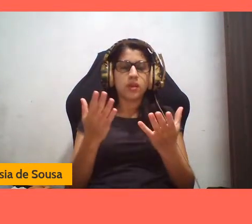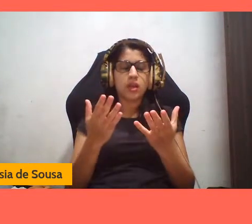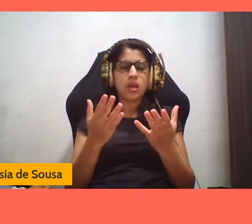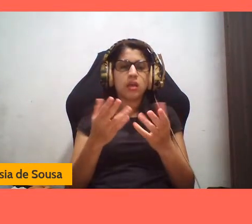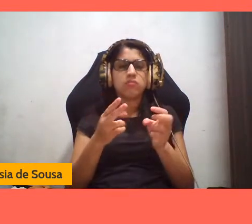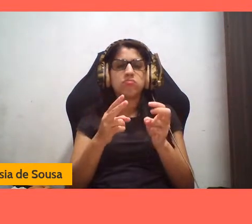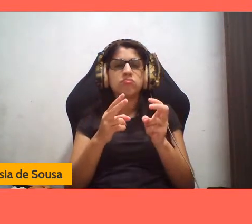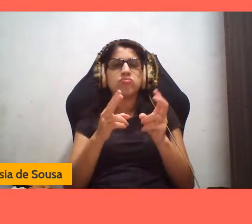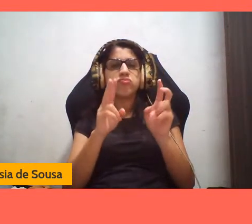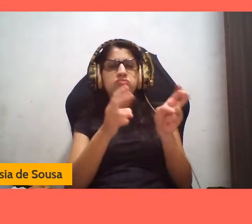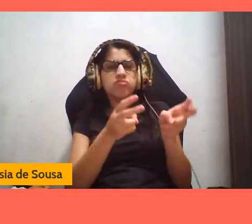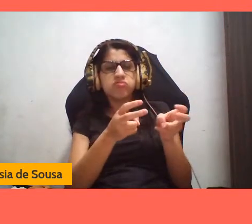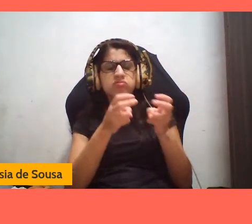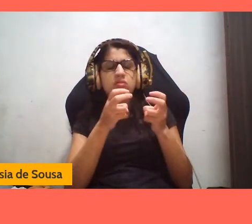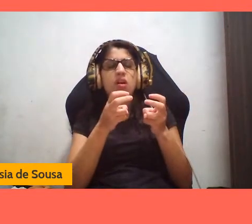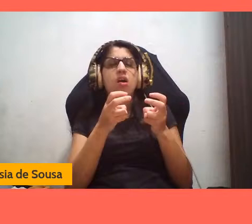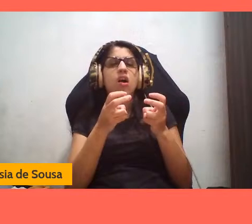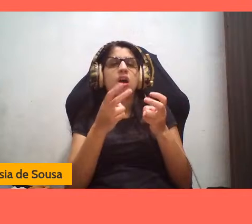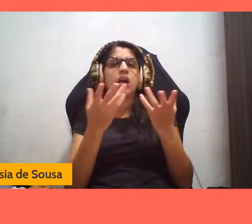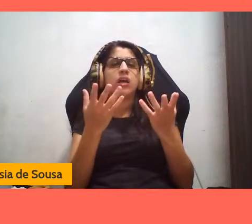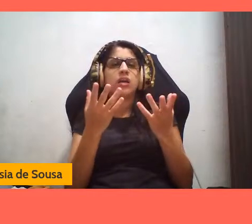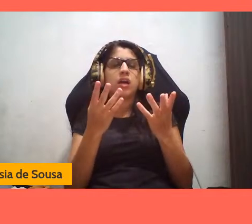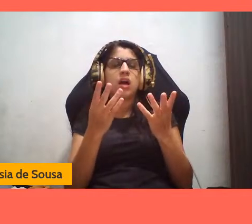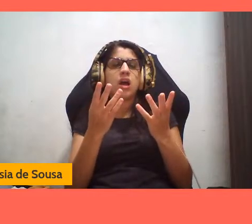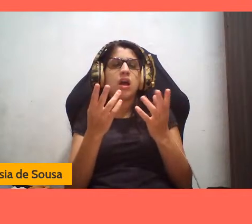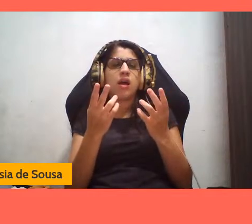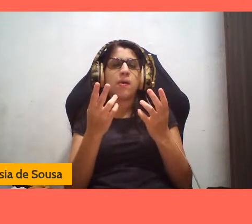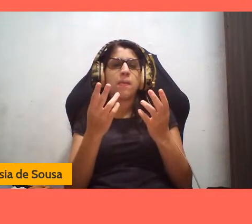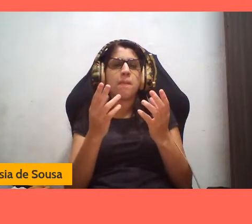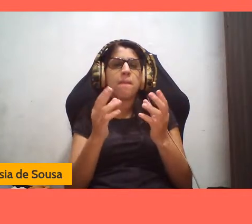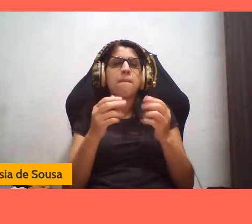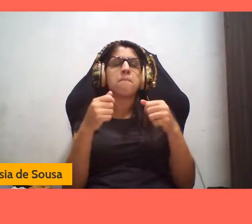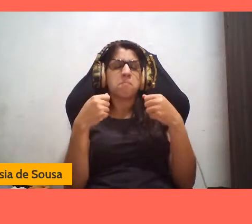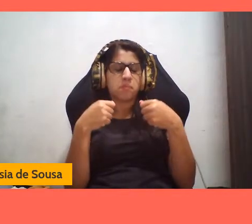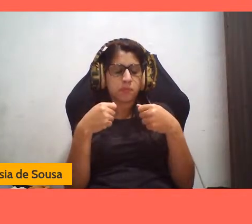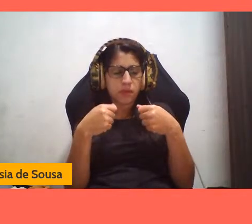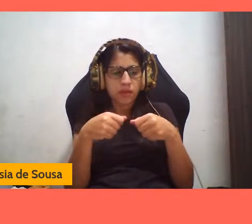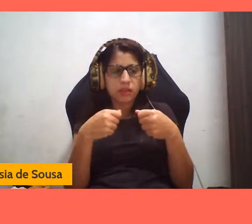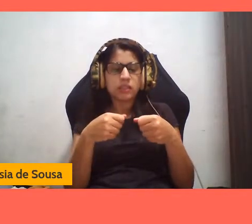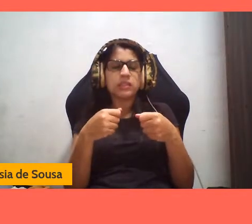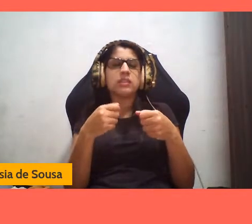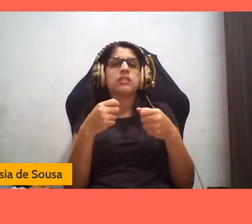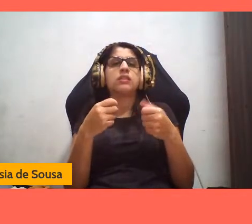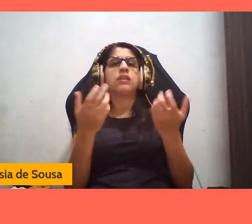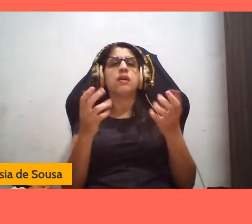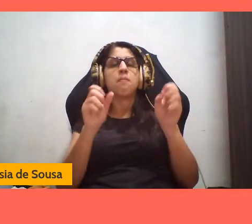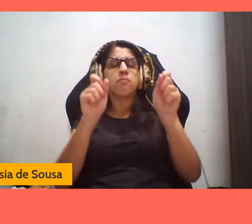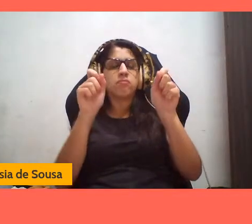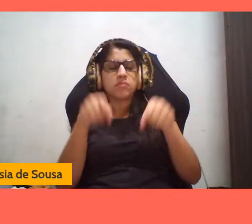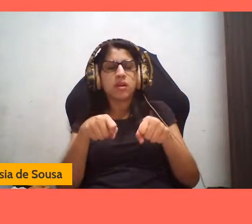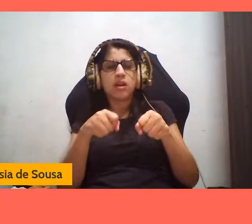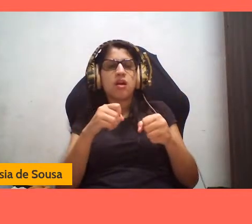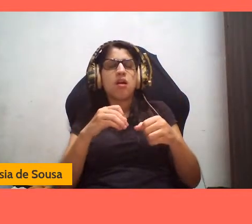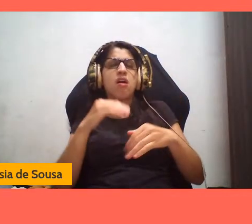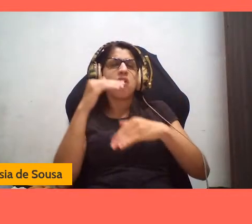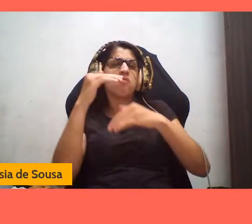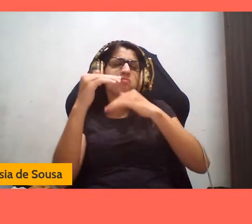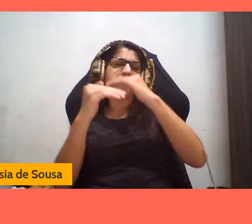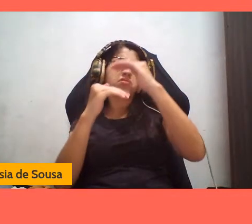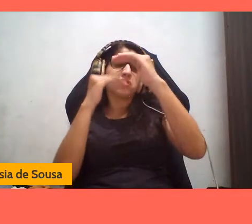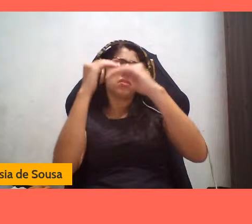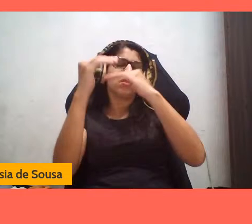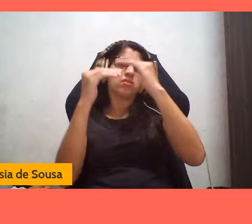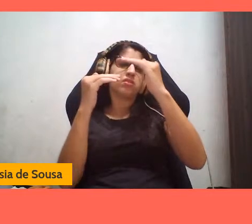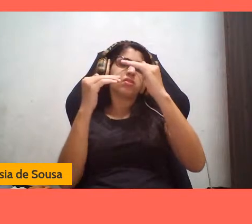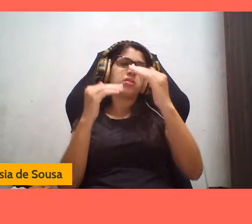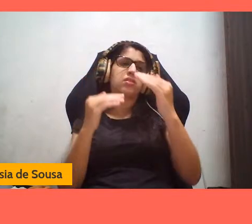perspectiva, a noção de bem comum permite-nos avançar pelo menos três formas de ultrapassar os